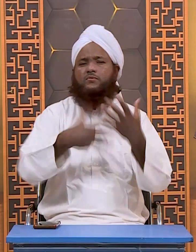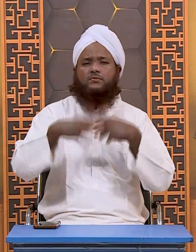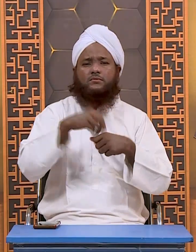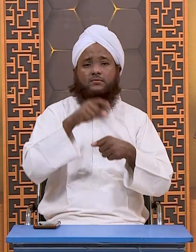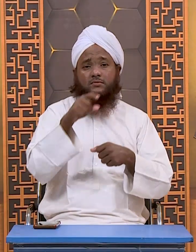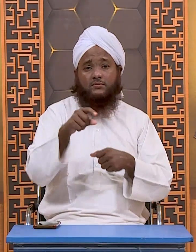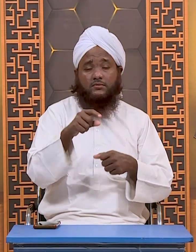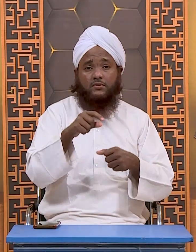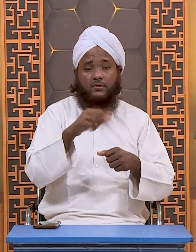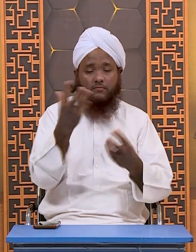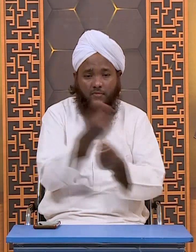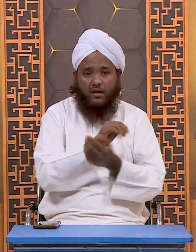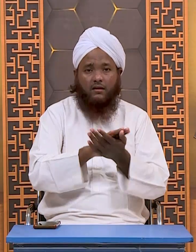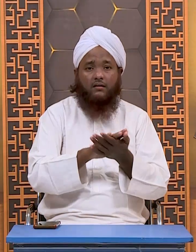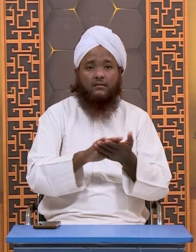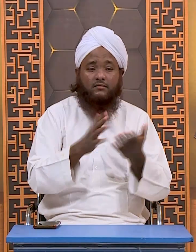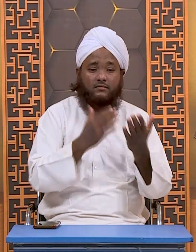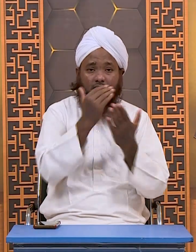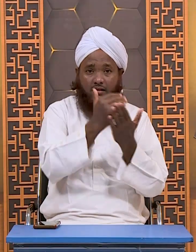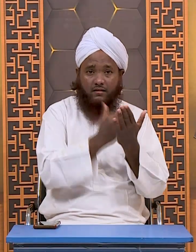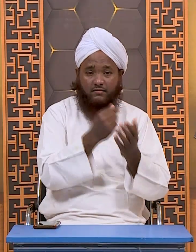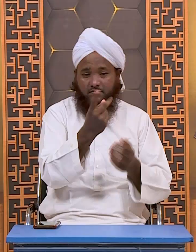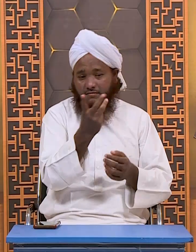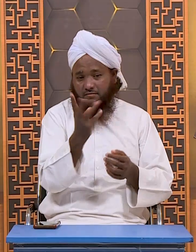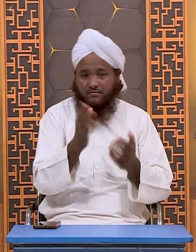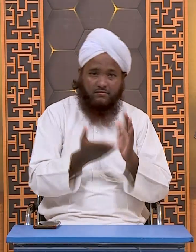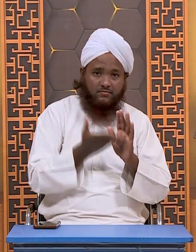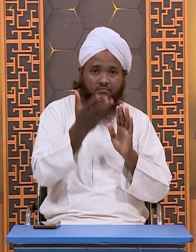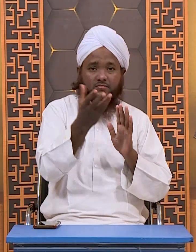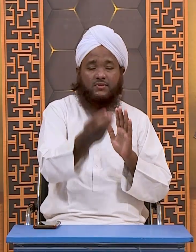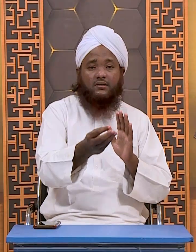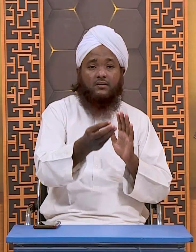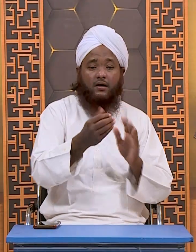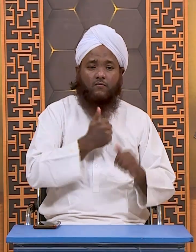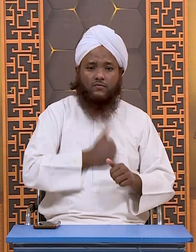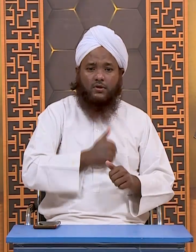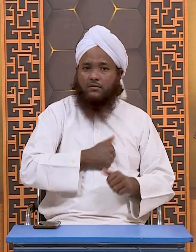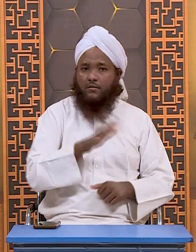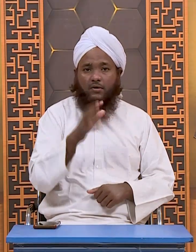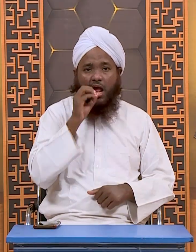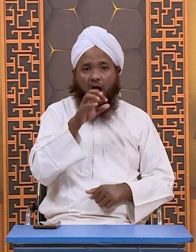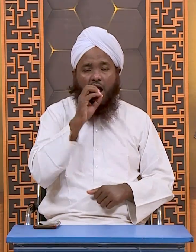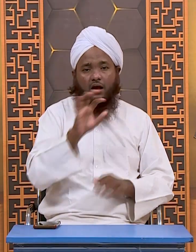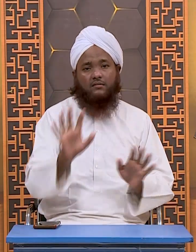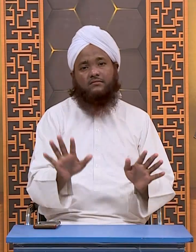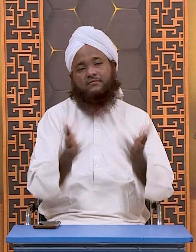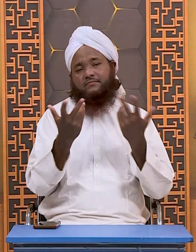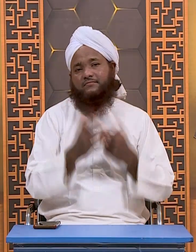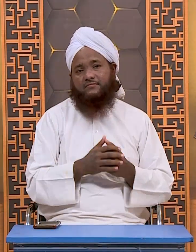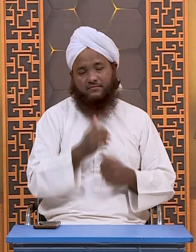کوئی چیز گم ہو جاتی ہے، یہ وہ مقامات ہیں جہاں پر اکثر و بیشتر لوگ بے صبری کا مظاہرہ کرتے ہیں۔ ہمیں ان مقامات پر بھی